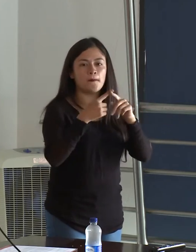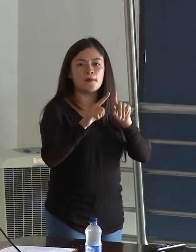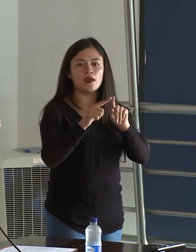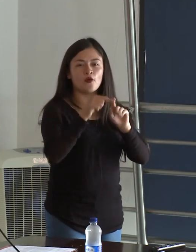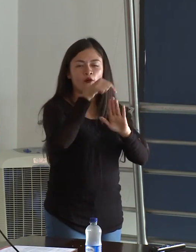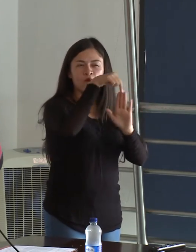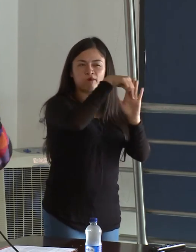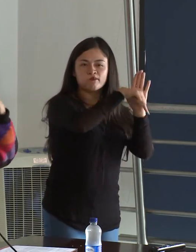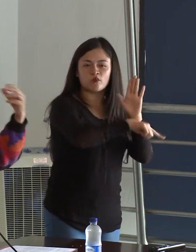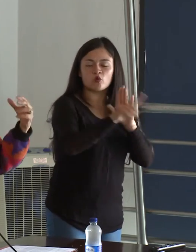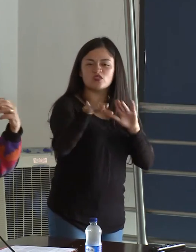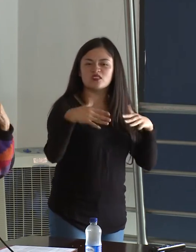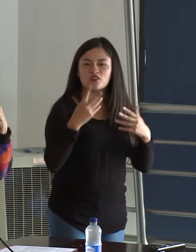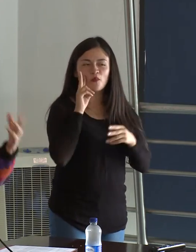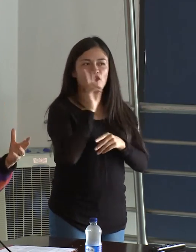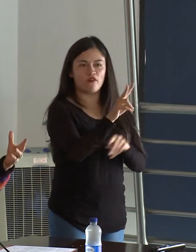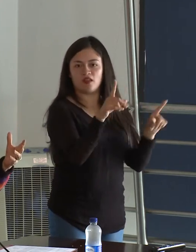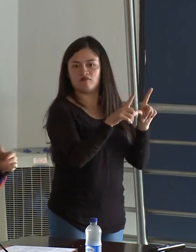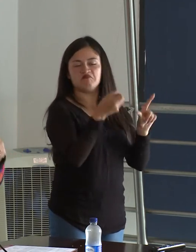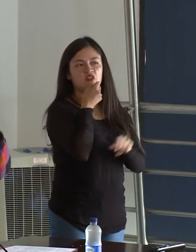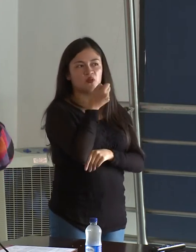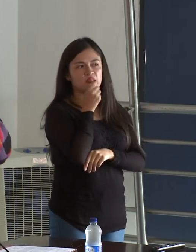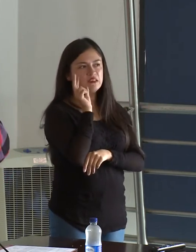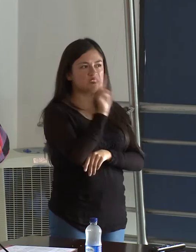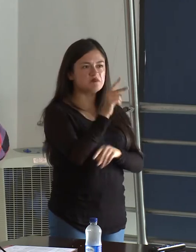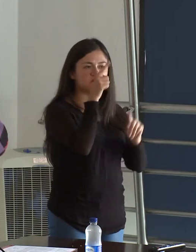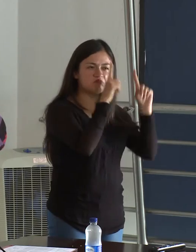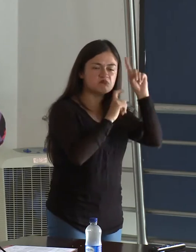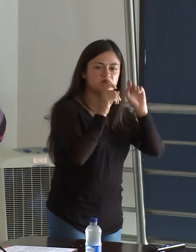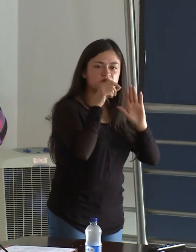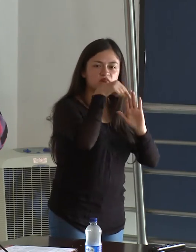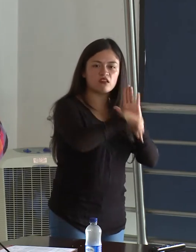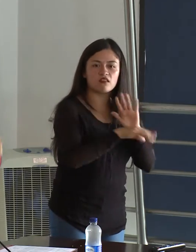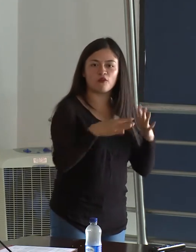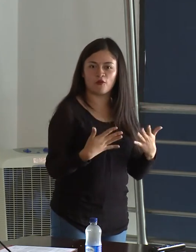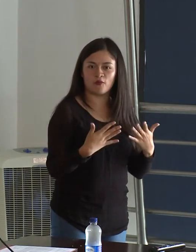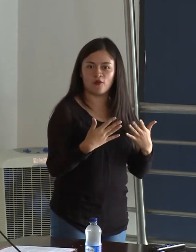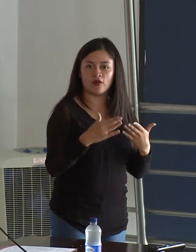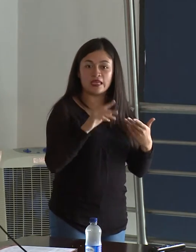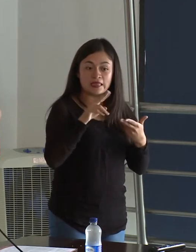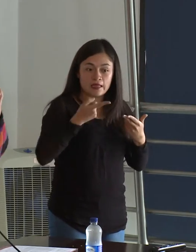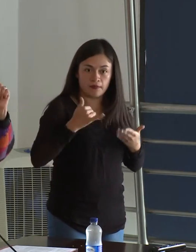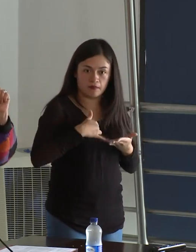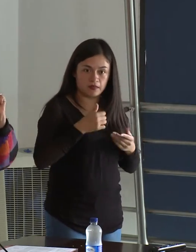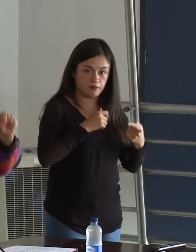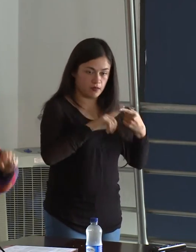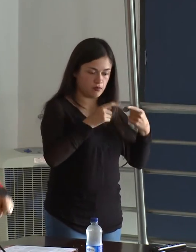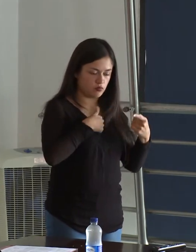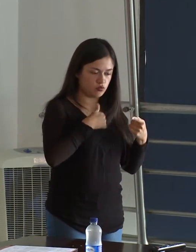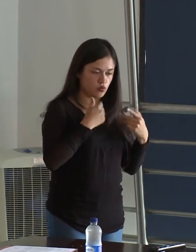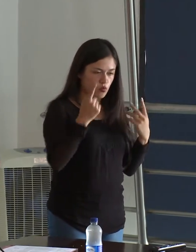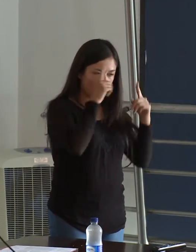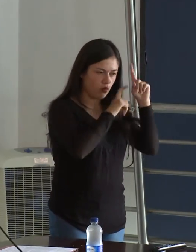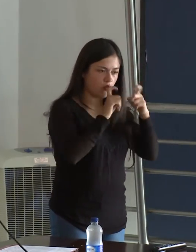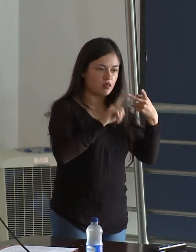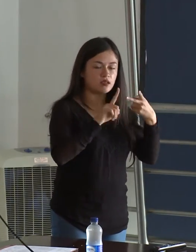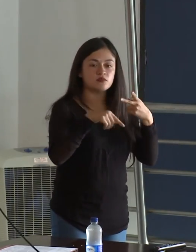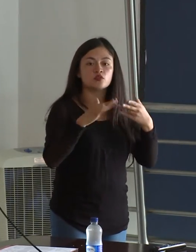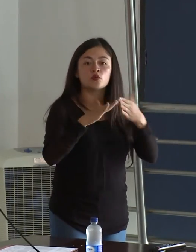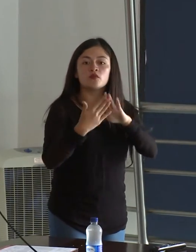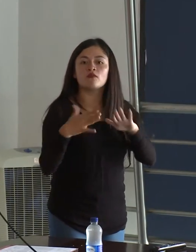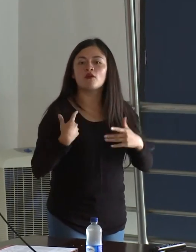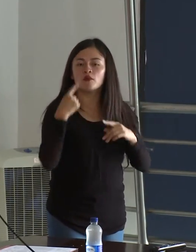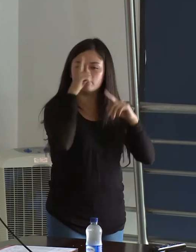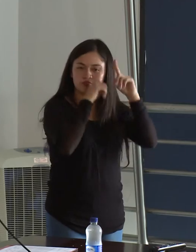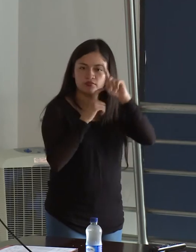elementos de juicio tenemos nosotros para trascender eso? ¿Y qué elementos de juicio para hacerlo con las comunidades? Yo quisiera que un poquito me lo ponga.